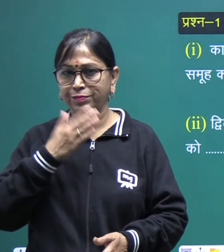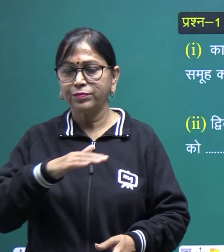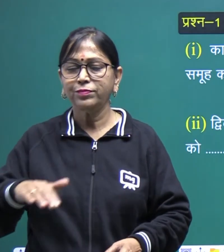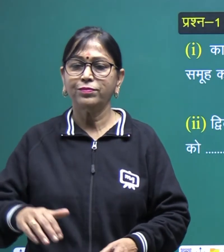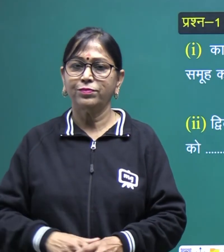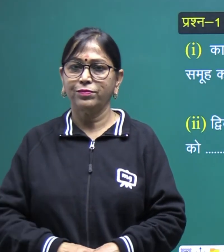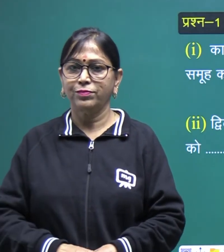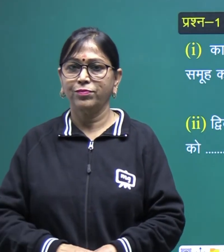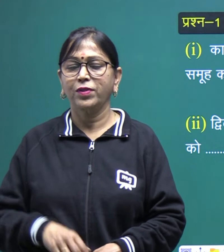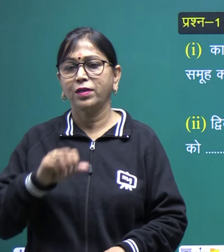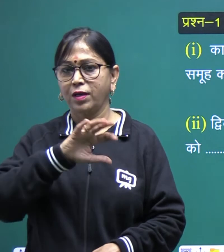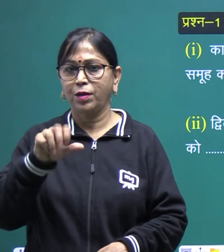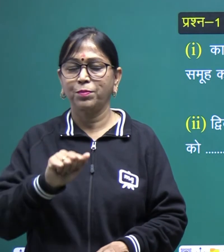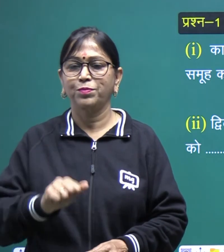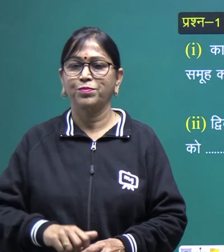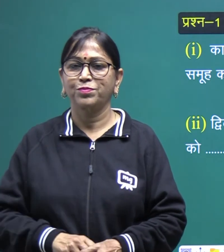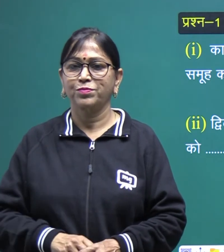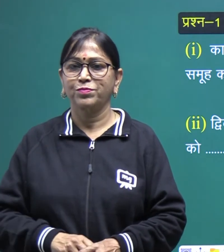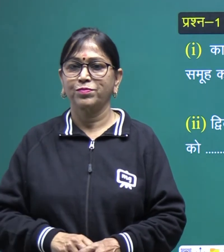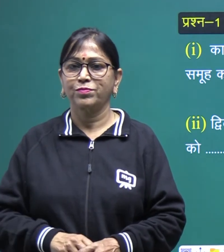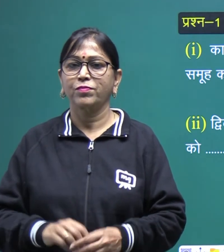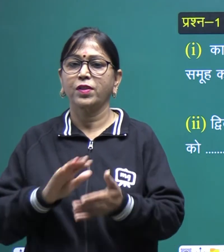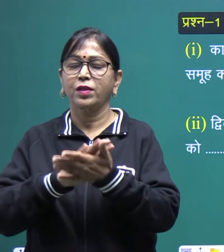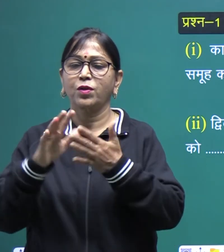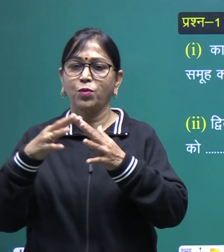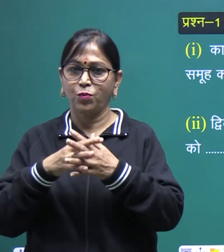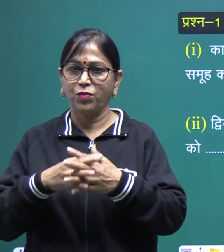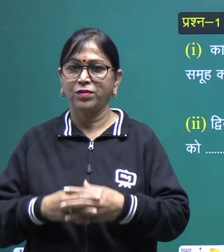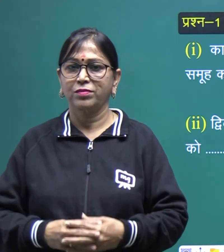बच्चों, अब हम गृह कार्य